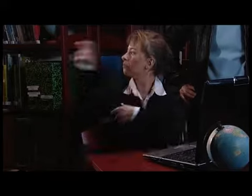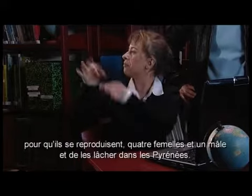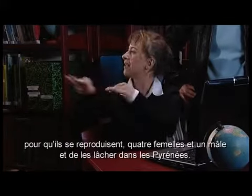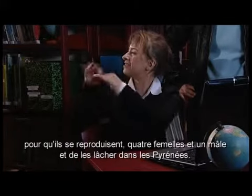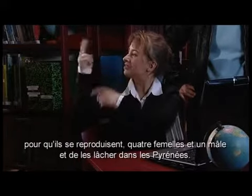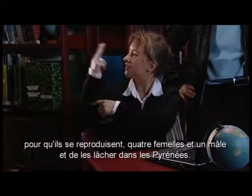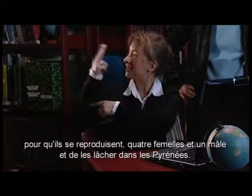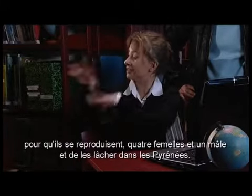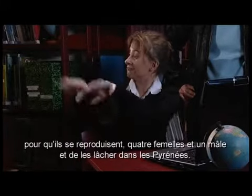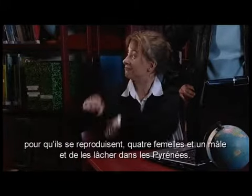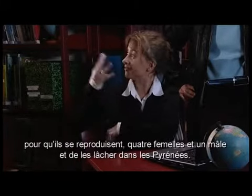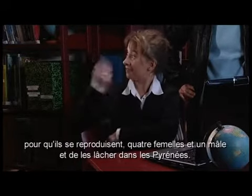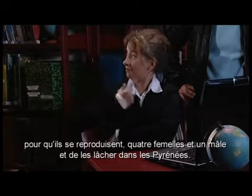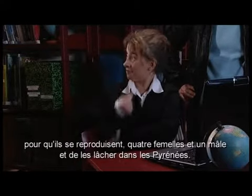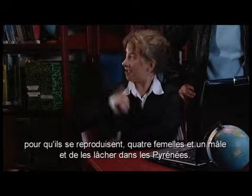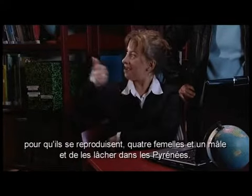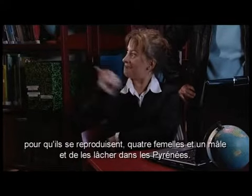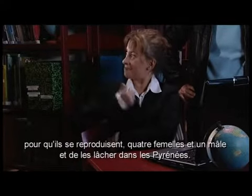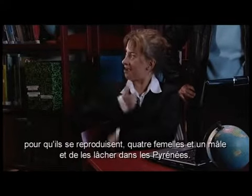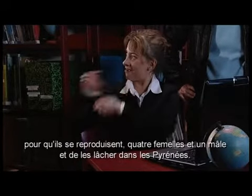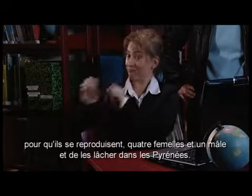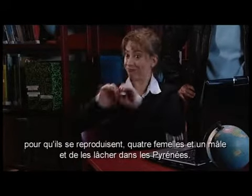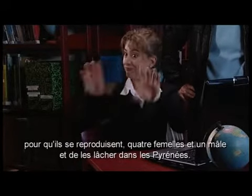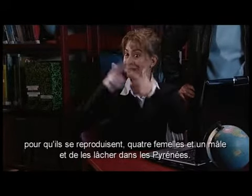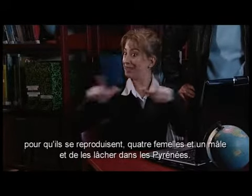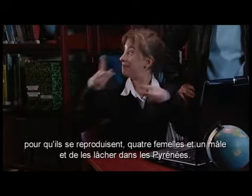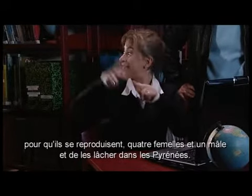se reproduise 4 femelles et un mâle et de les lâcher dans les Pyrénées.